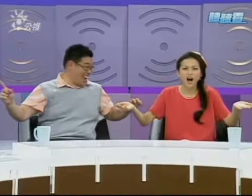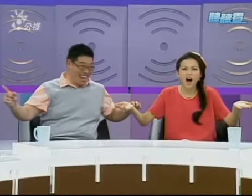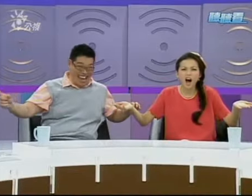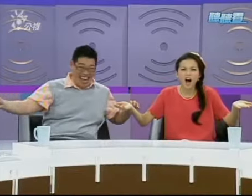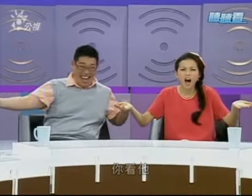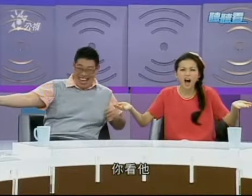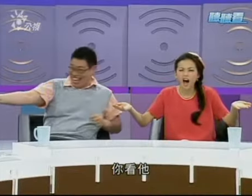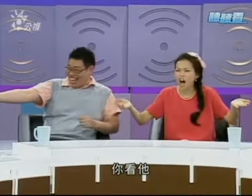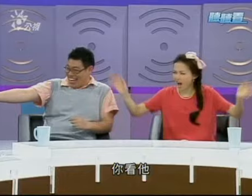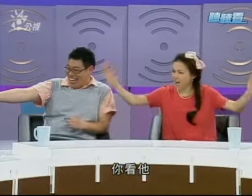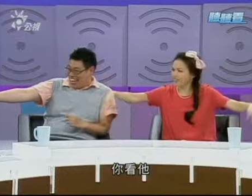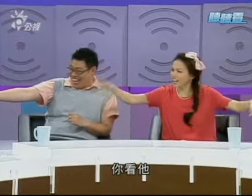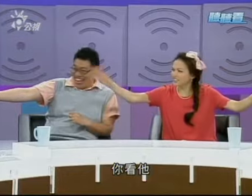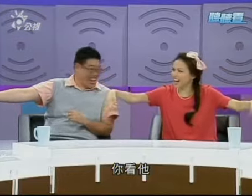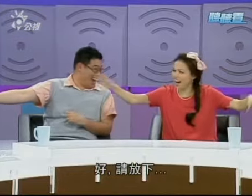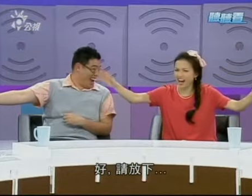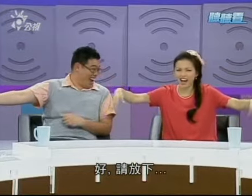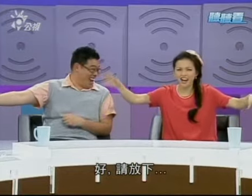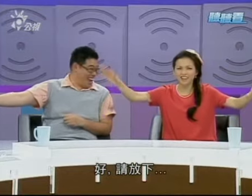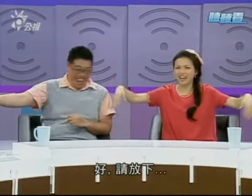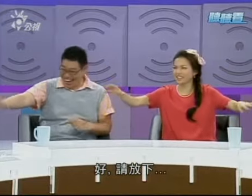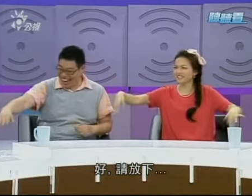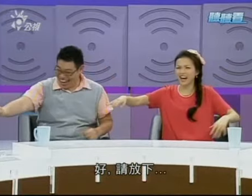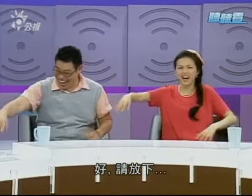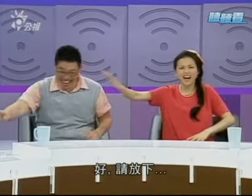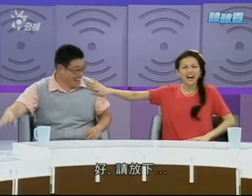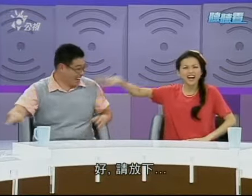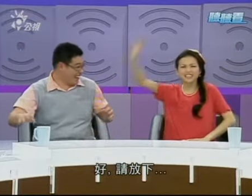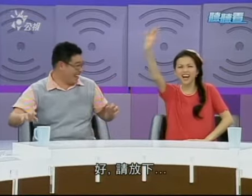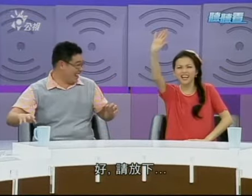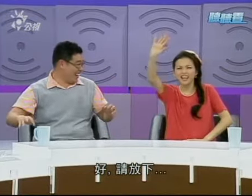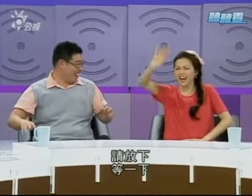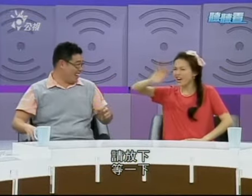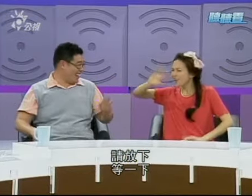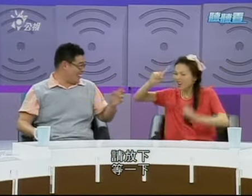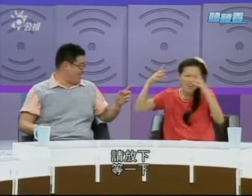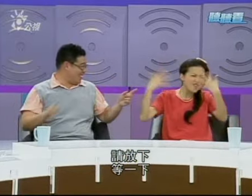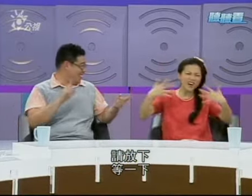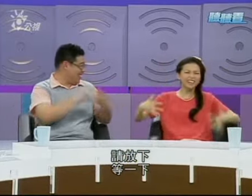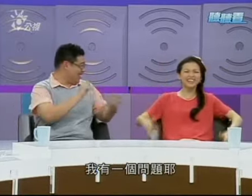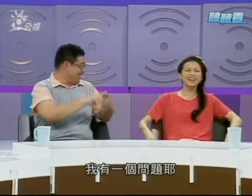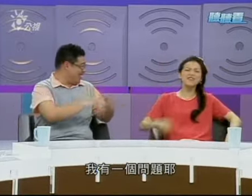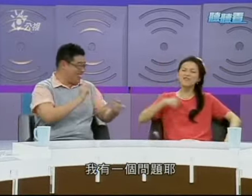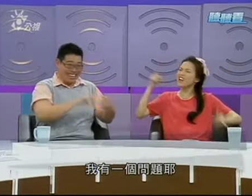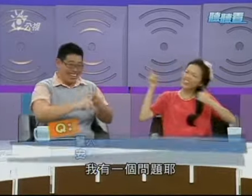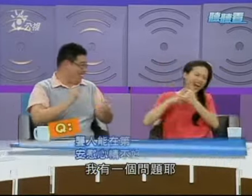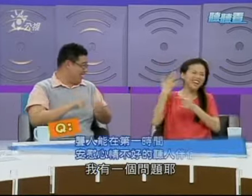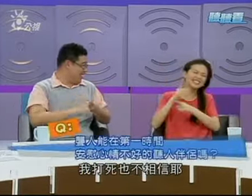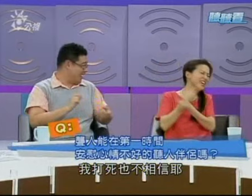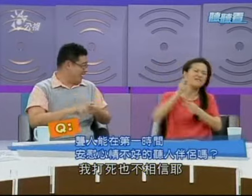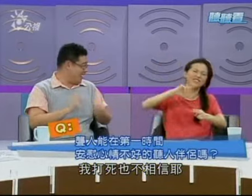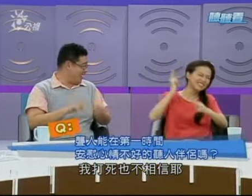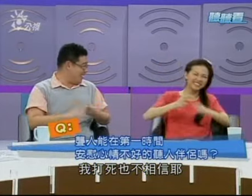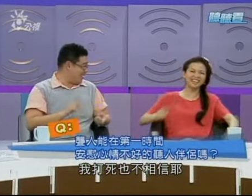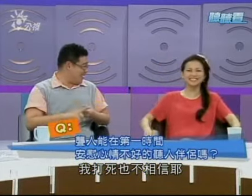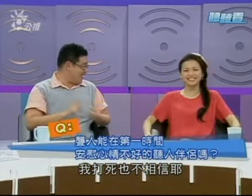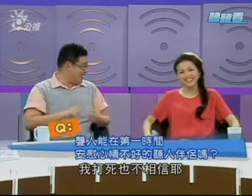你看他请放下请放下等一下我有个问题耶我打死也不相信耶